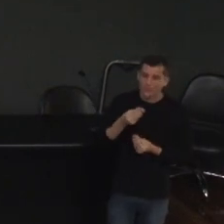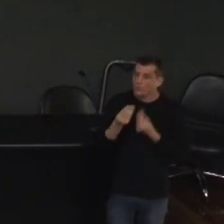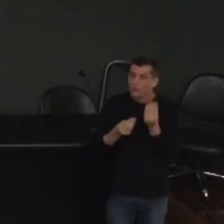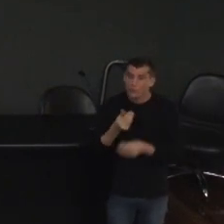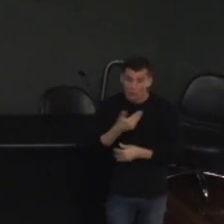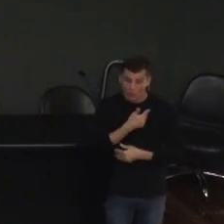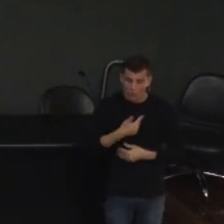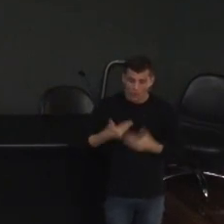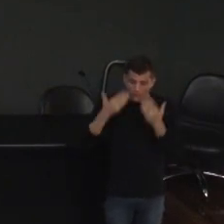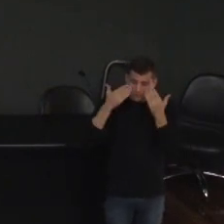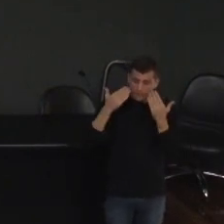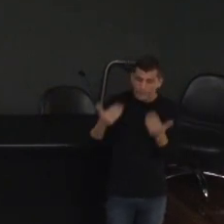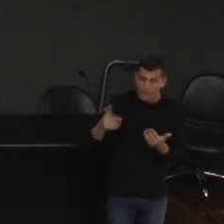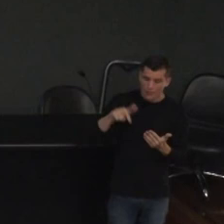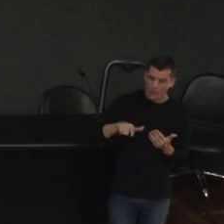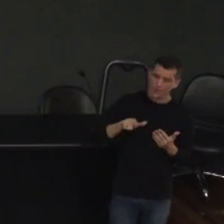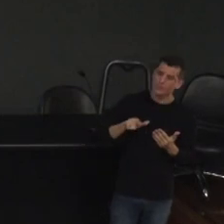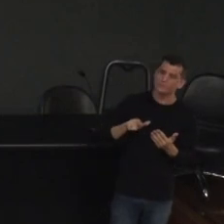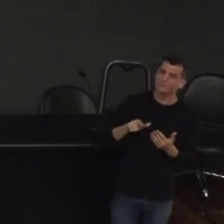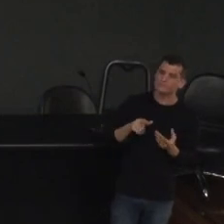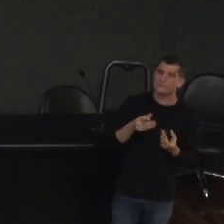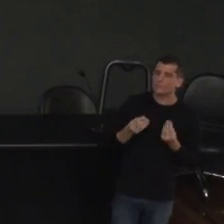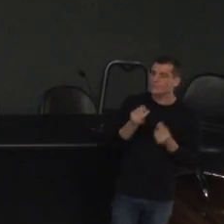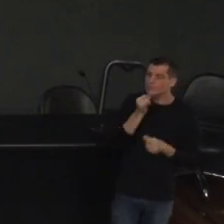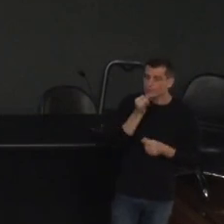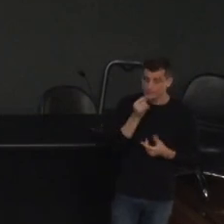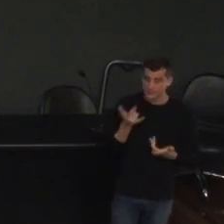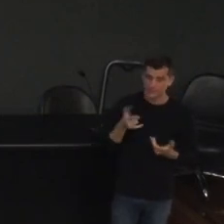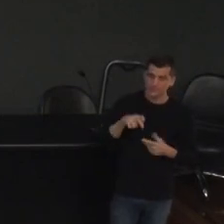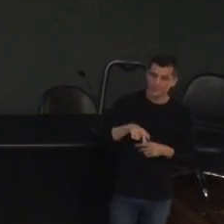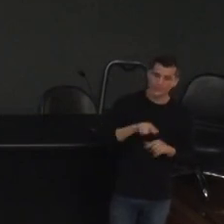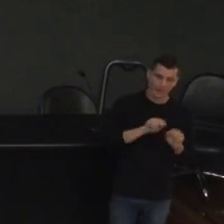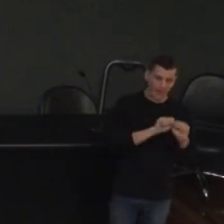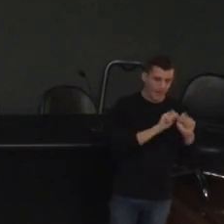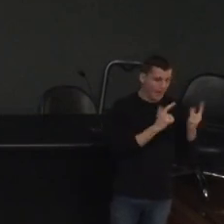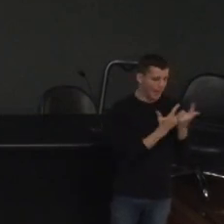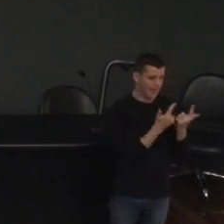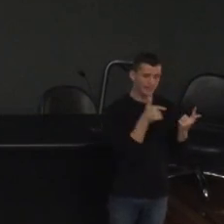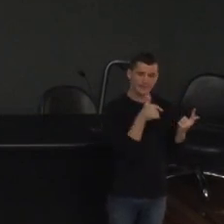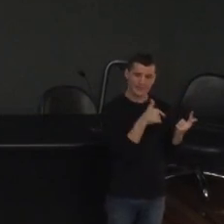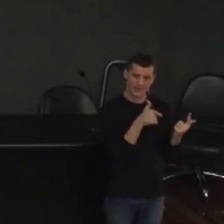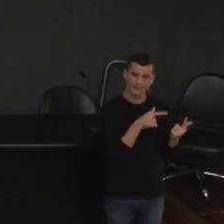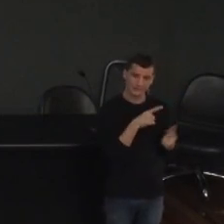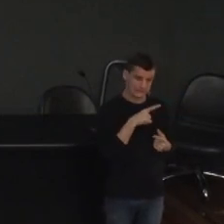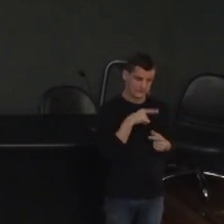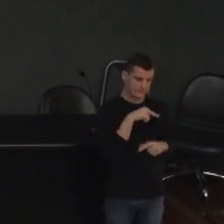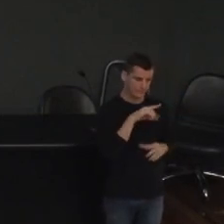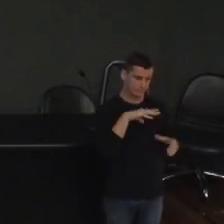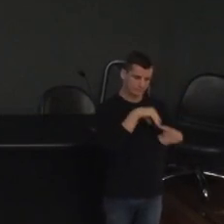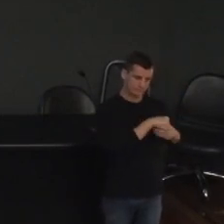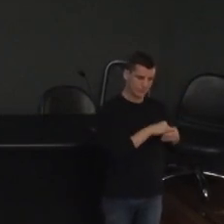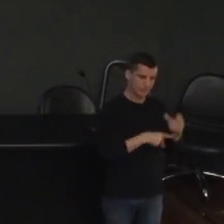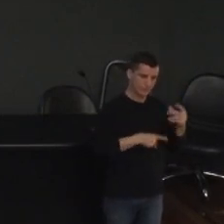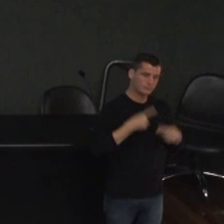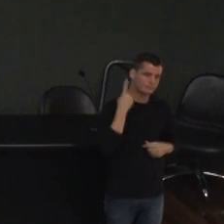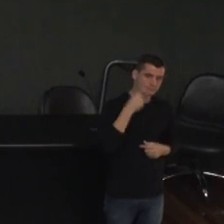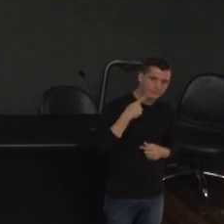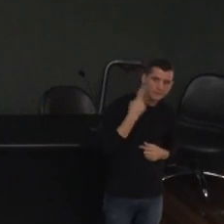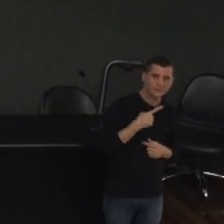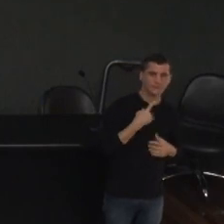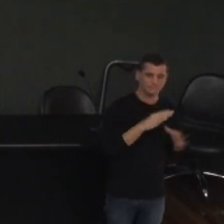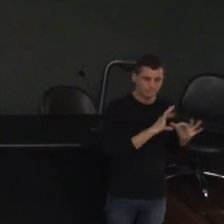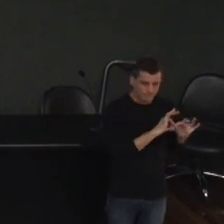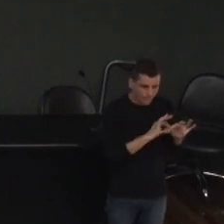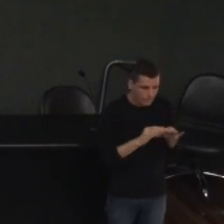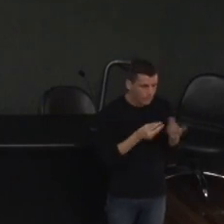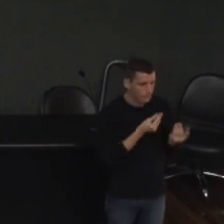Ainda mais se a gente for considerar por exemplo a assembleia né que tem aqui todo um contexto político envolvido e etc em relação